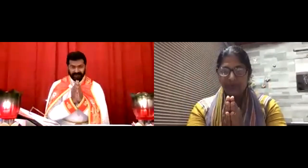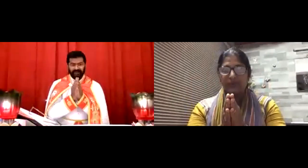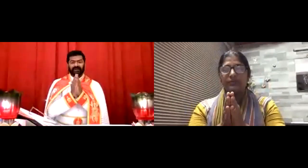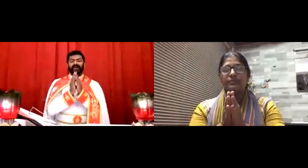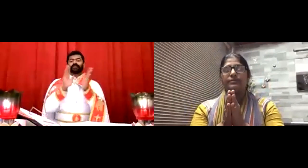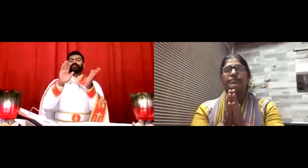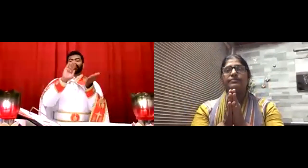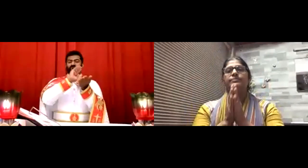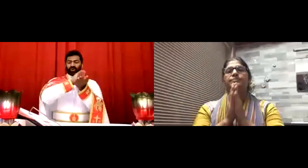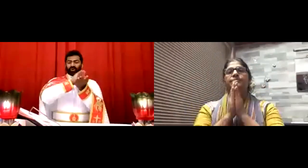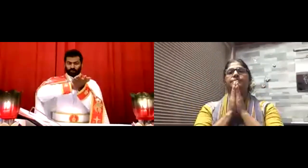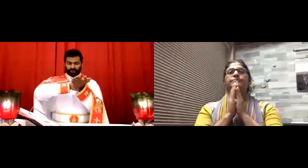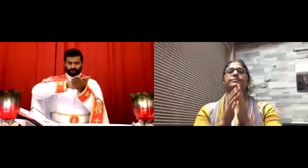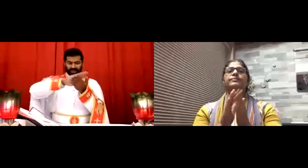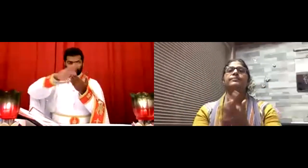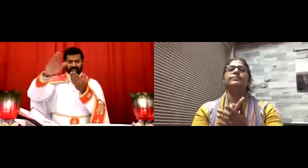ആമേൻ.